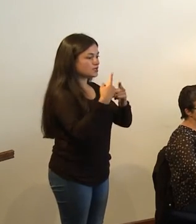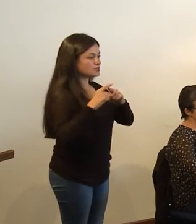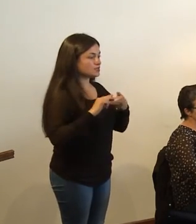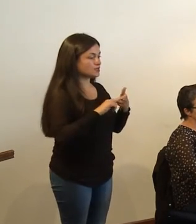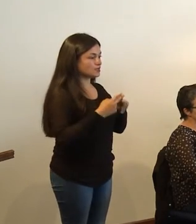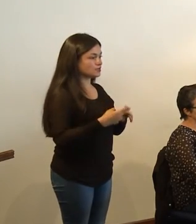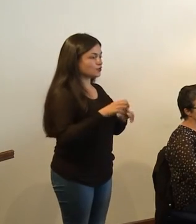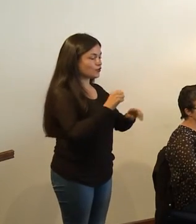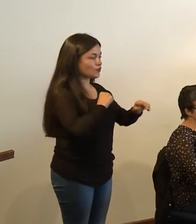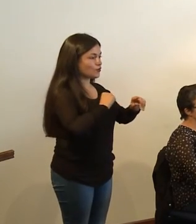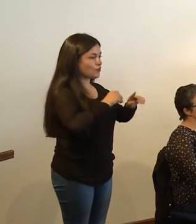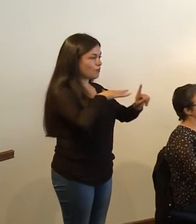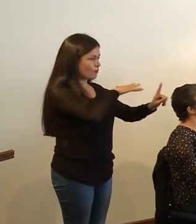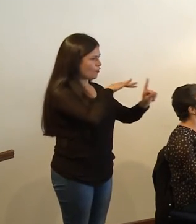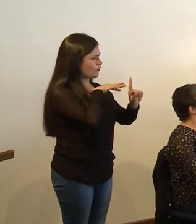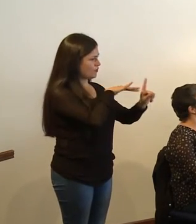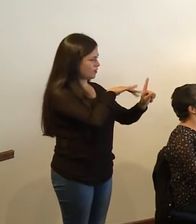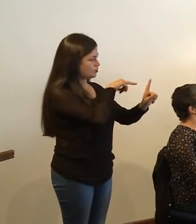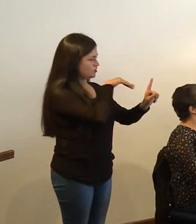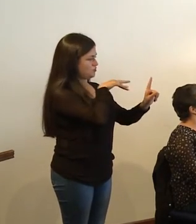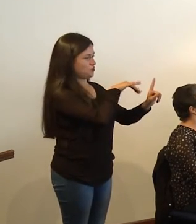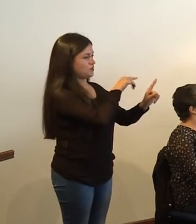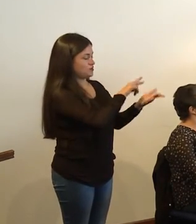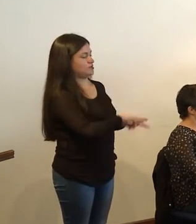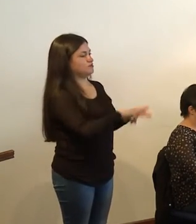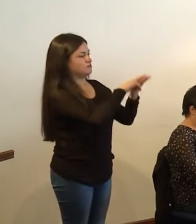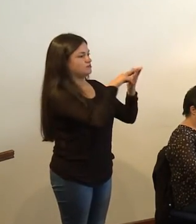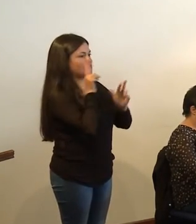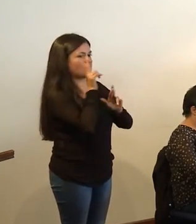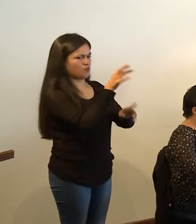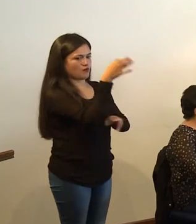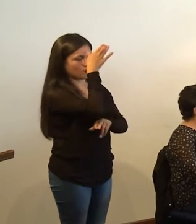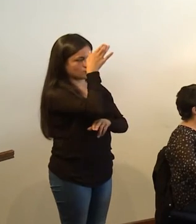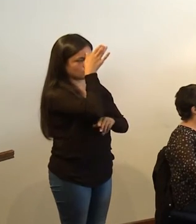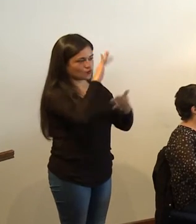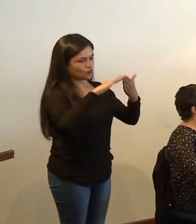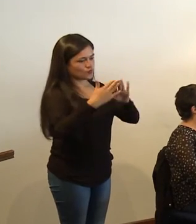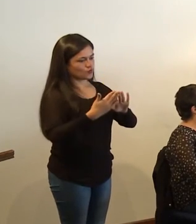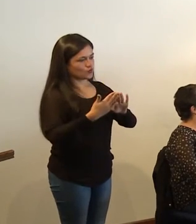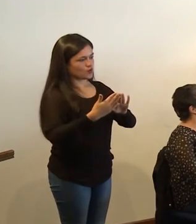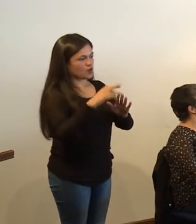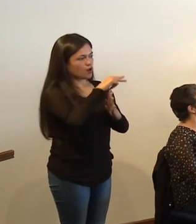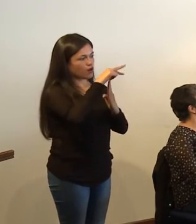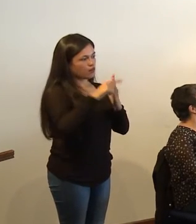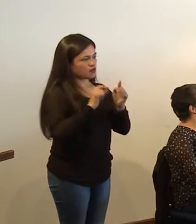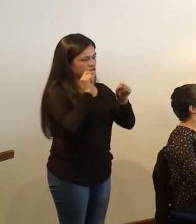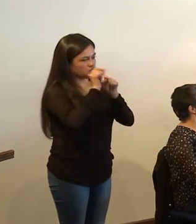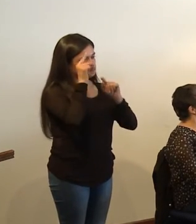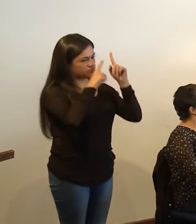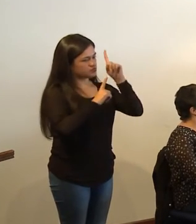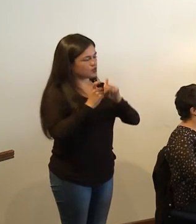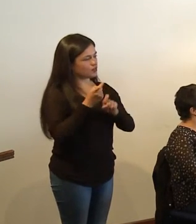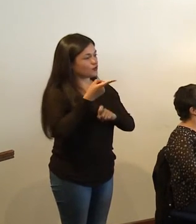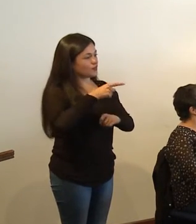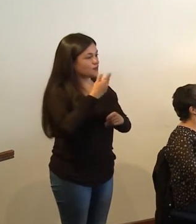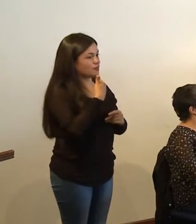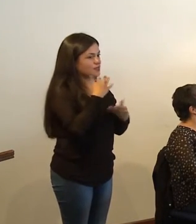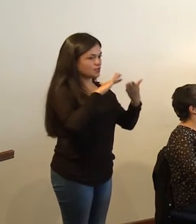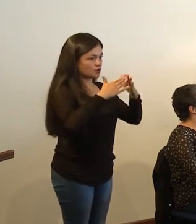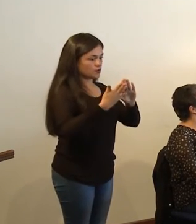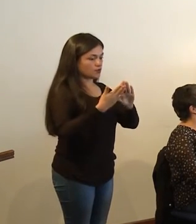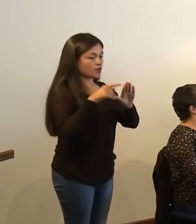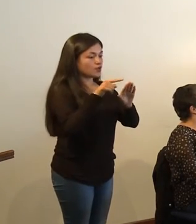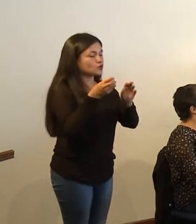movimientos que reivindican lo comunitario en un sentido crítico y alternativo, y le atribuyen, como decir, estos